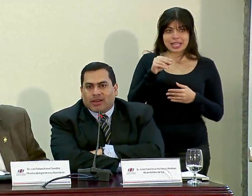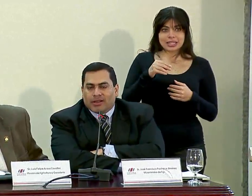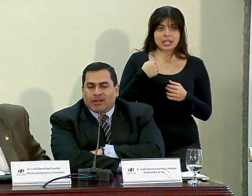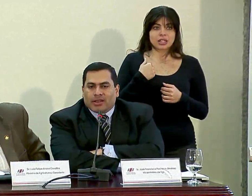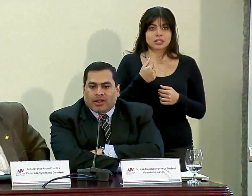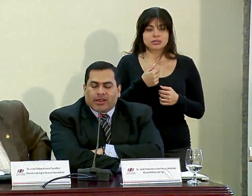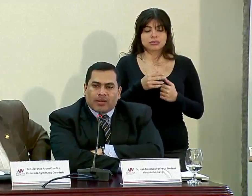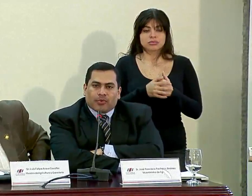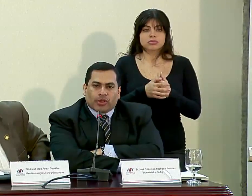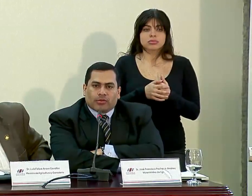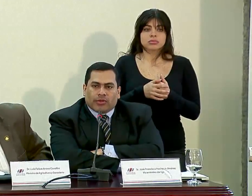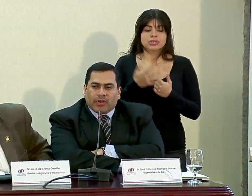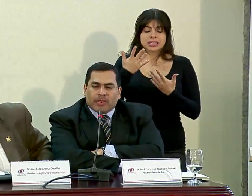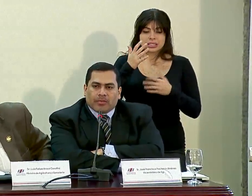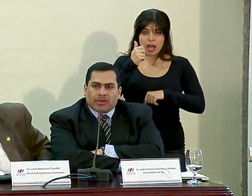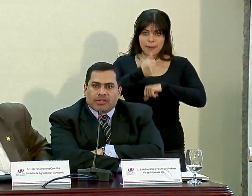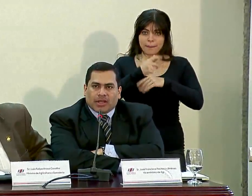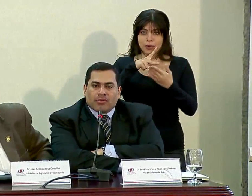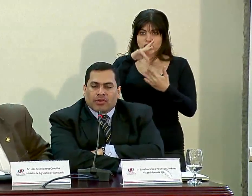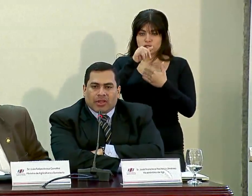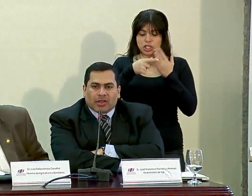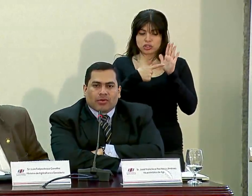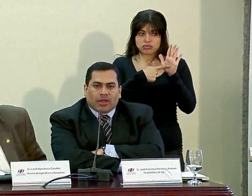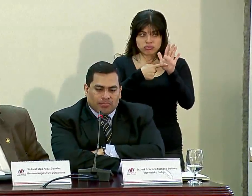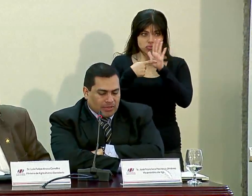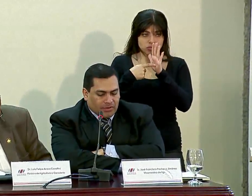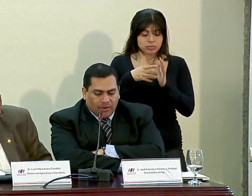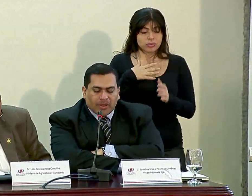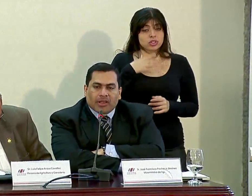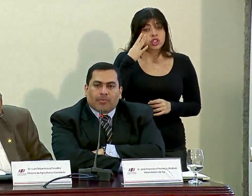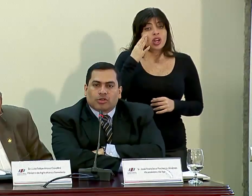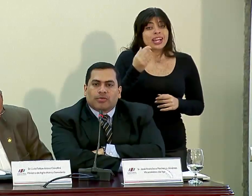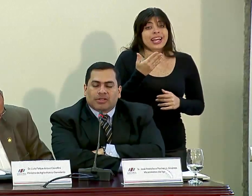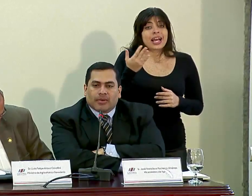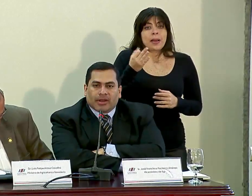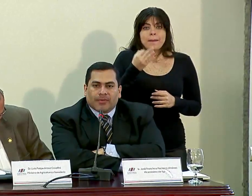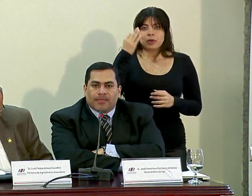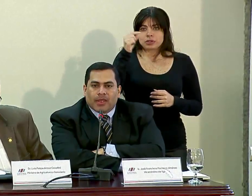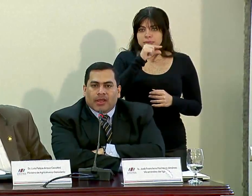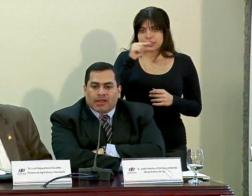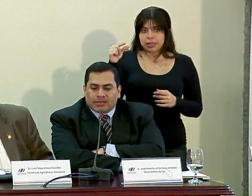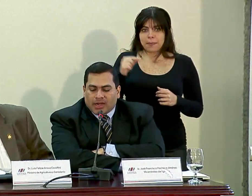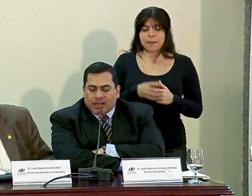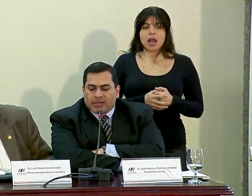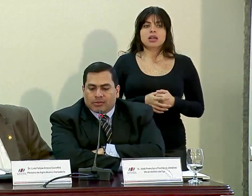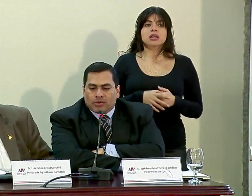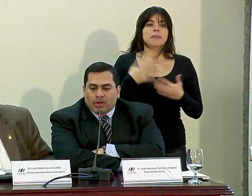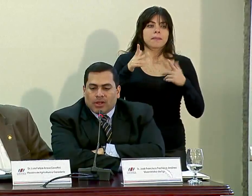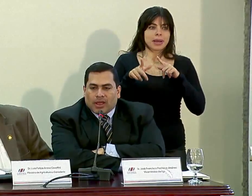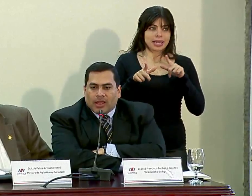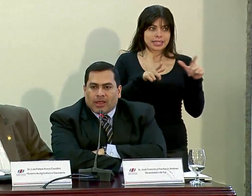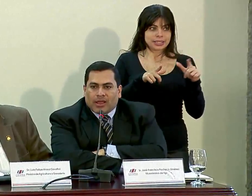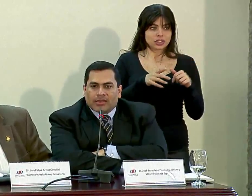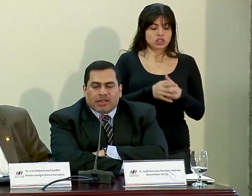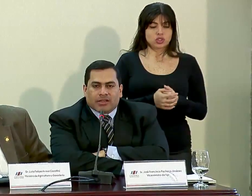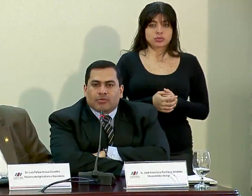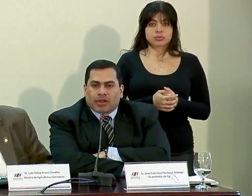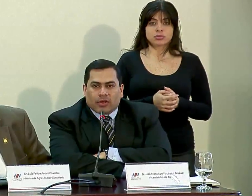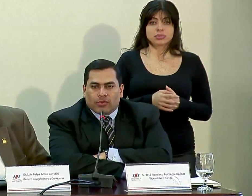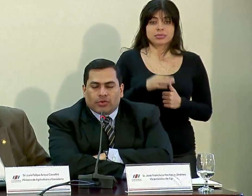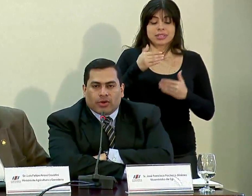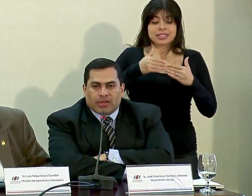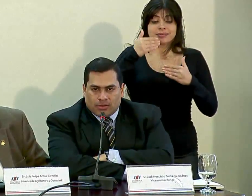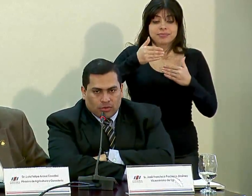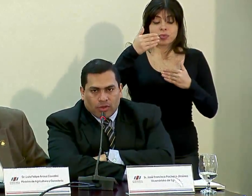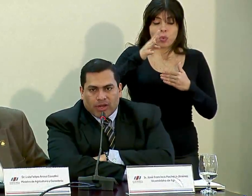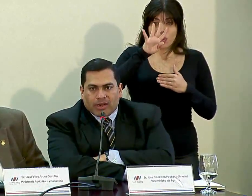pongamos, el tener ya el proyecto debidamente presentado, aunque creo que posiblemente la próxima semana estará listo. En las siguientes